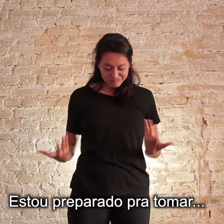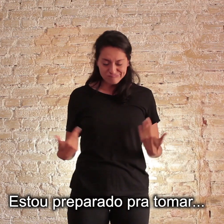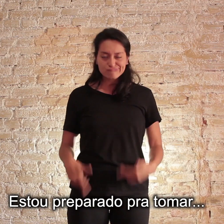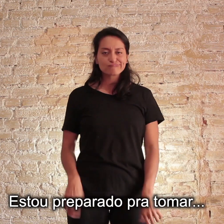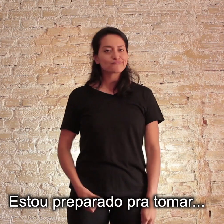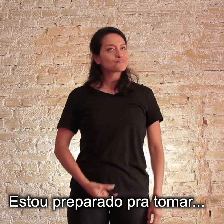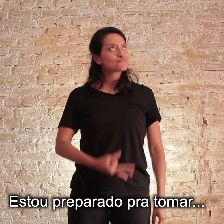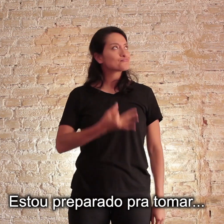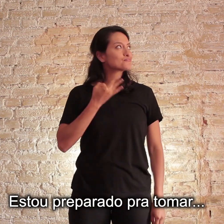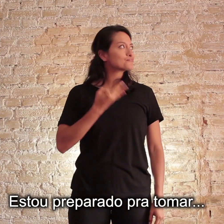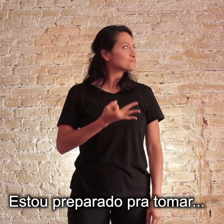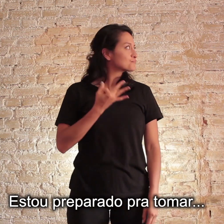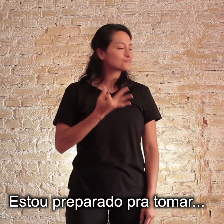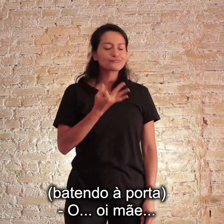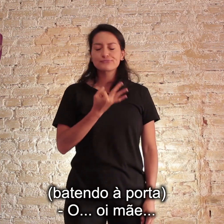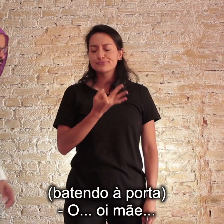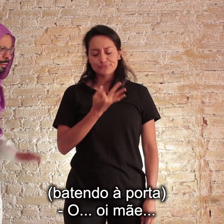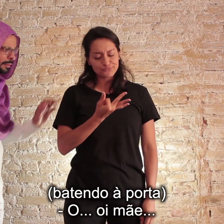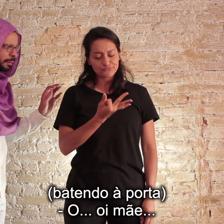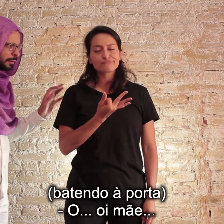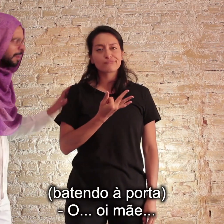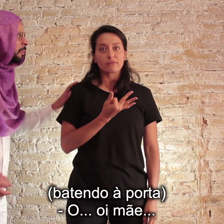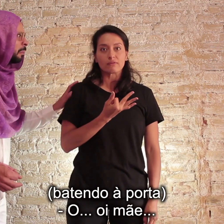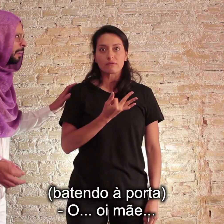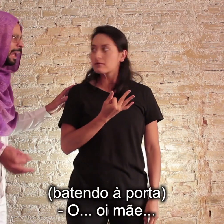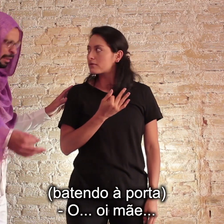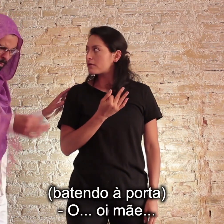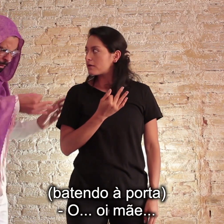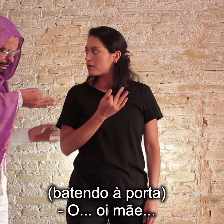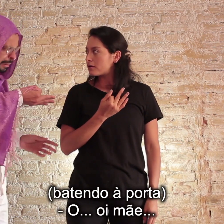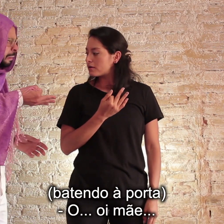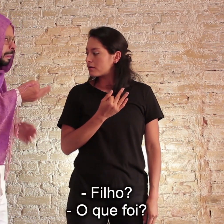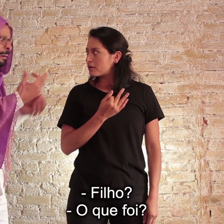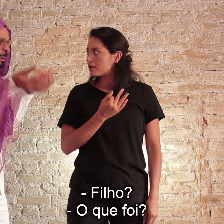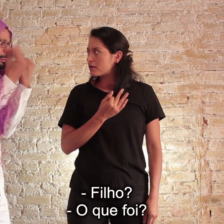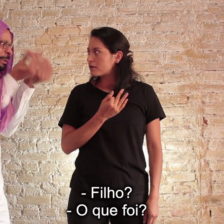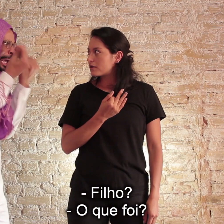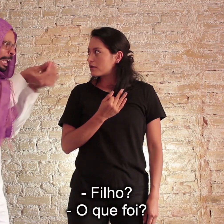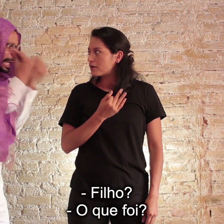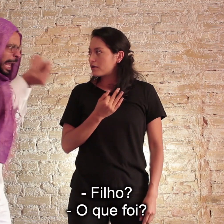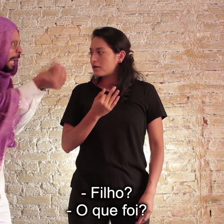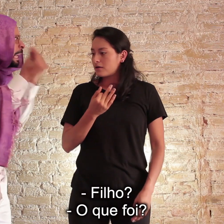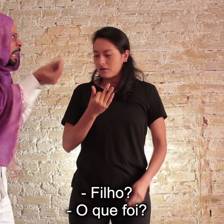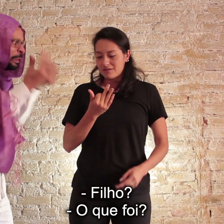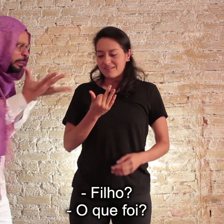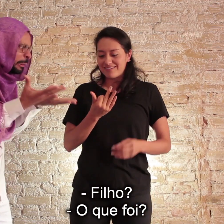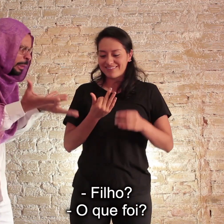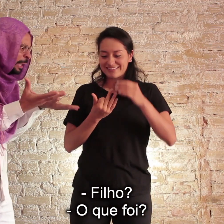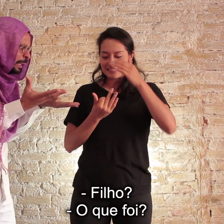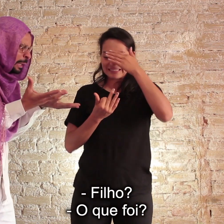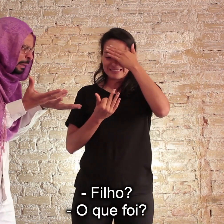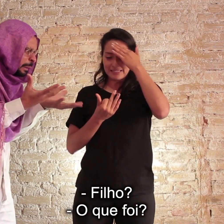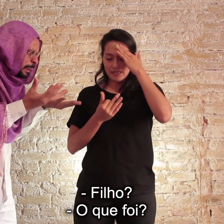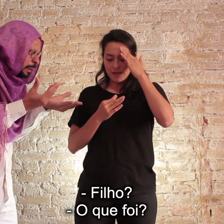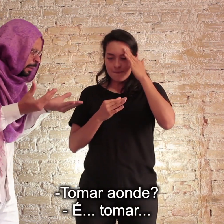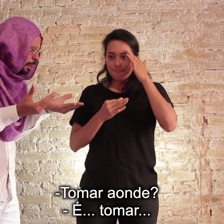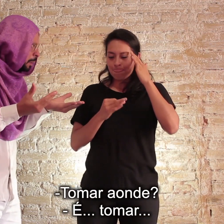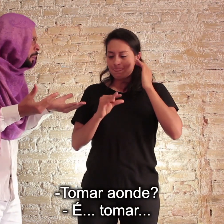pra tomar. Oi, oi, mãe. Filho? Que foi? Tomar